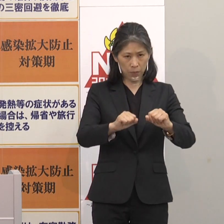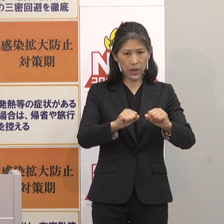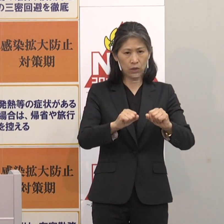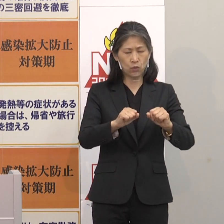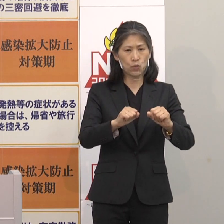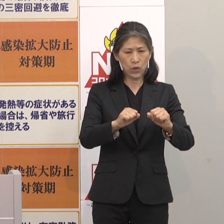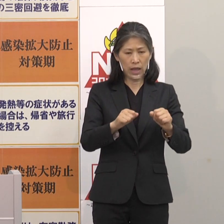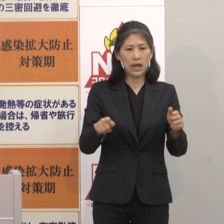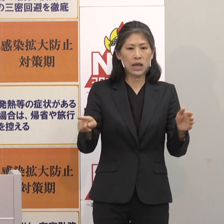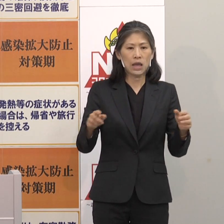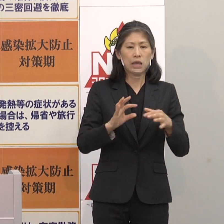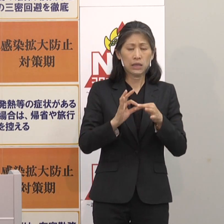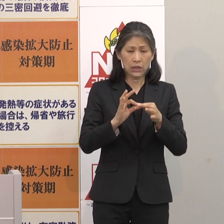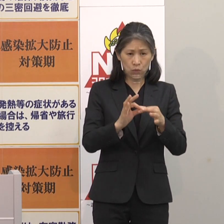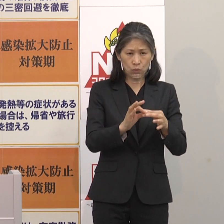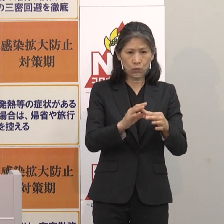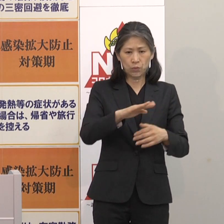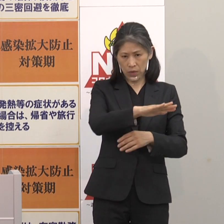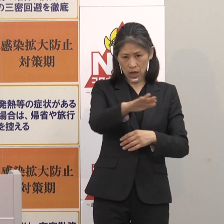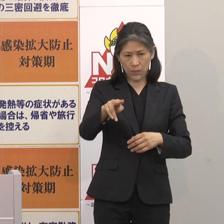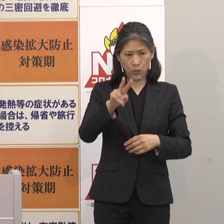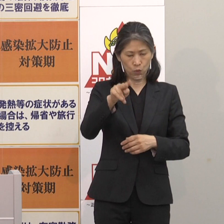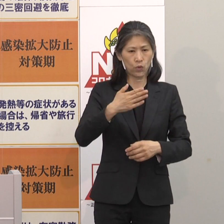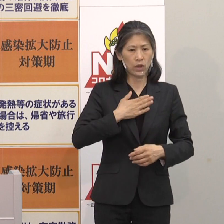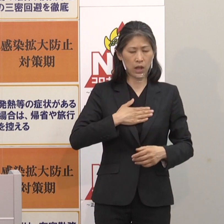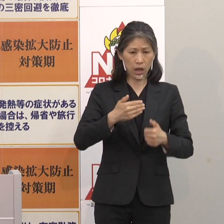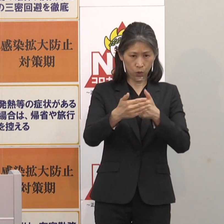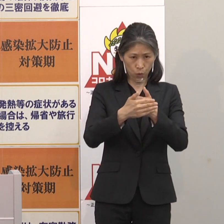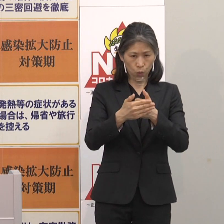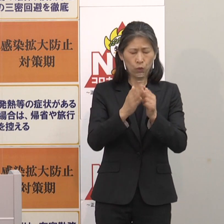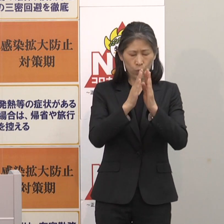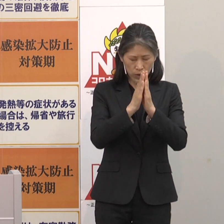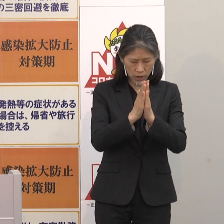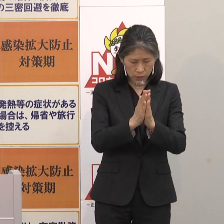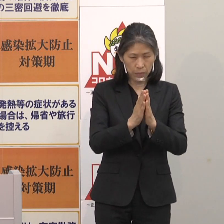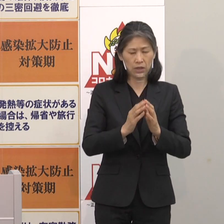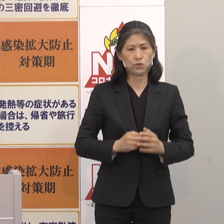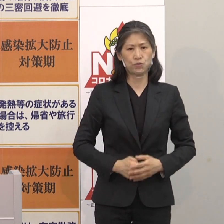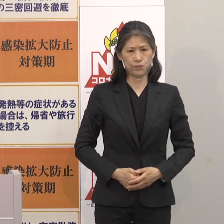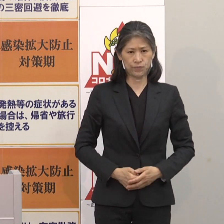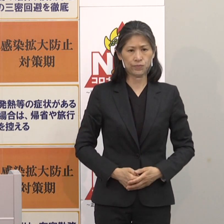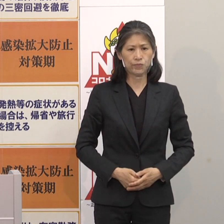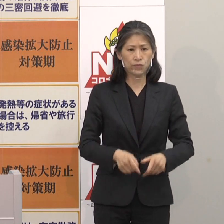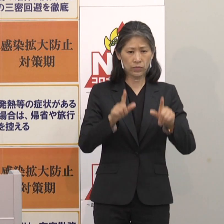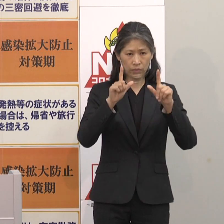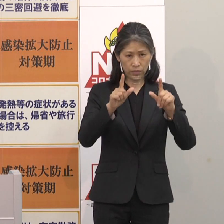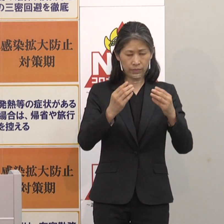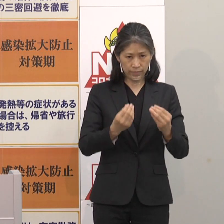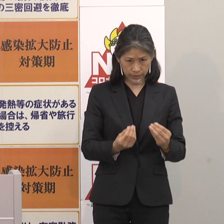続き皆様のご理解ご協力をお願いいたします。私からは以上です。